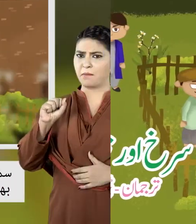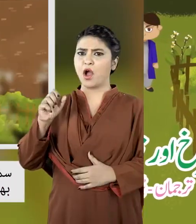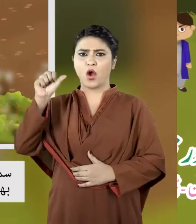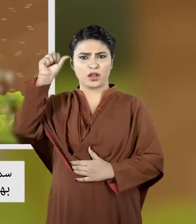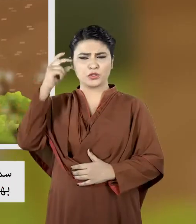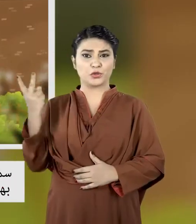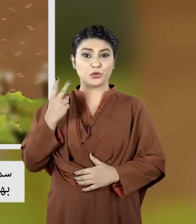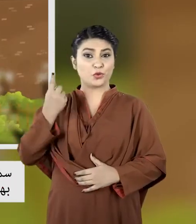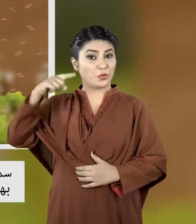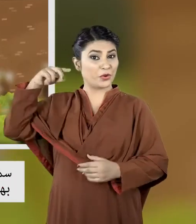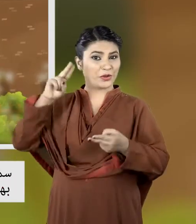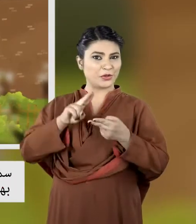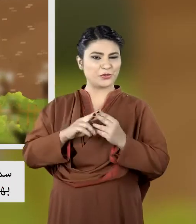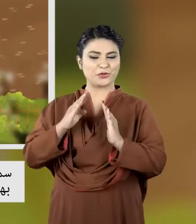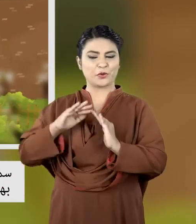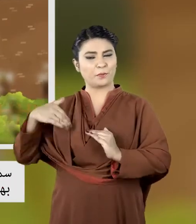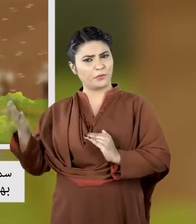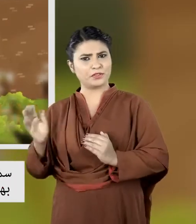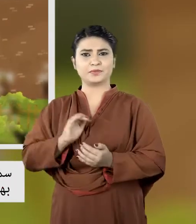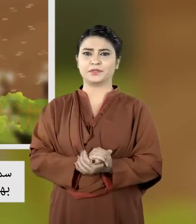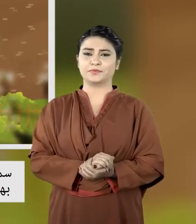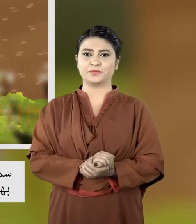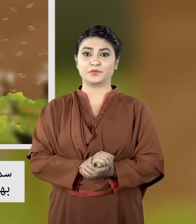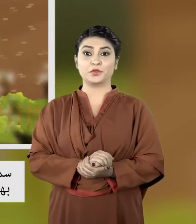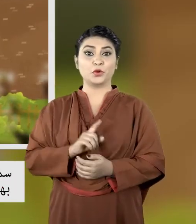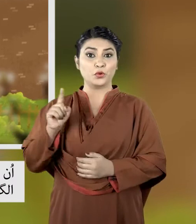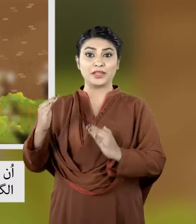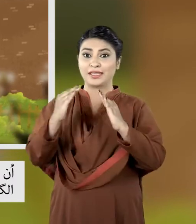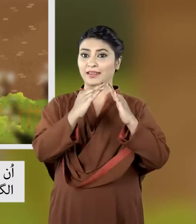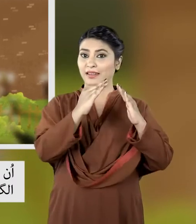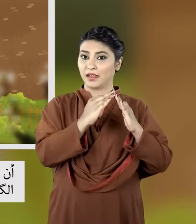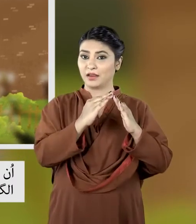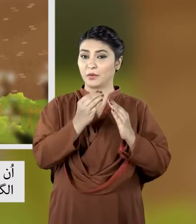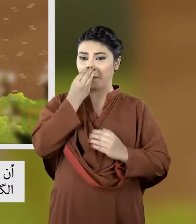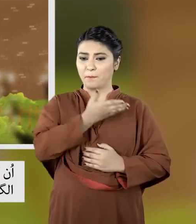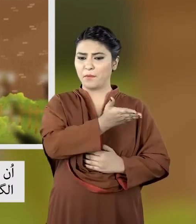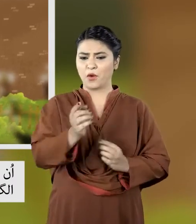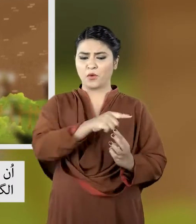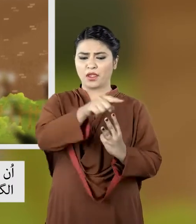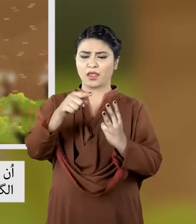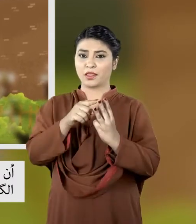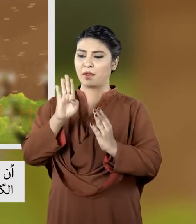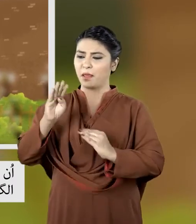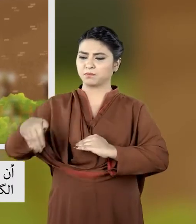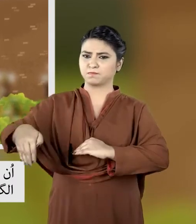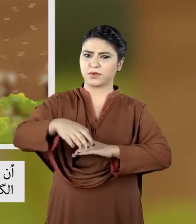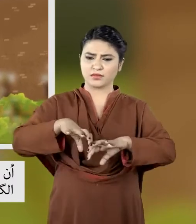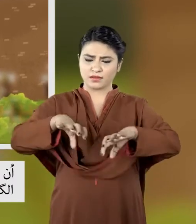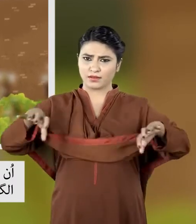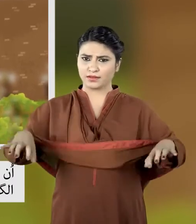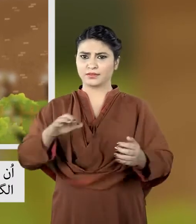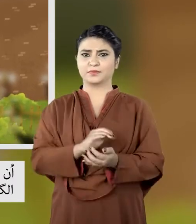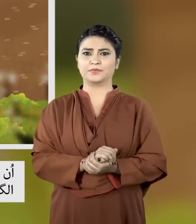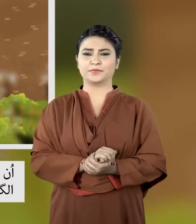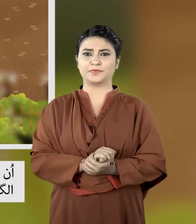سمبا اور عسکری بہت قریبی دوست اور پڑوسی بھی تھے۔ ان کے گھر ان کے باغوں کے درمیان ایک باڑ سے ہی